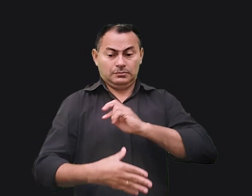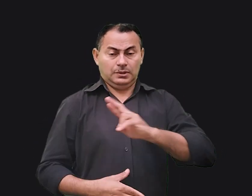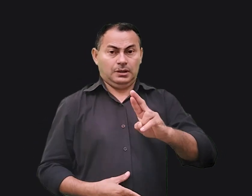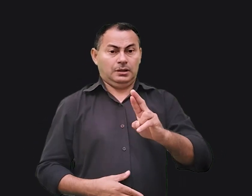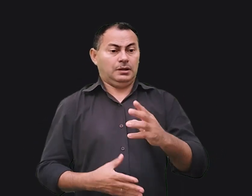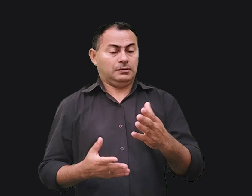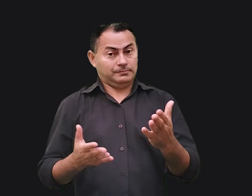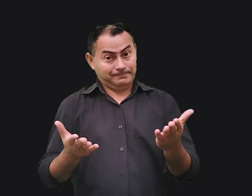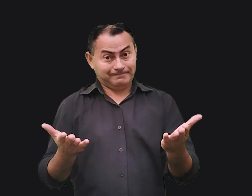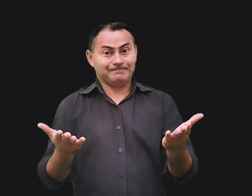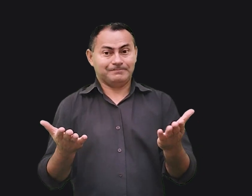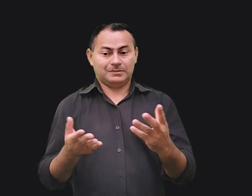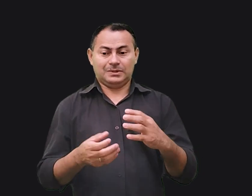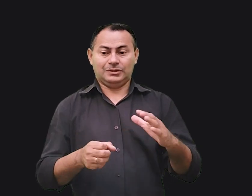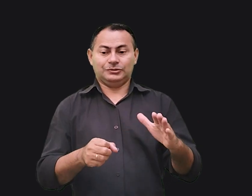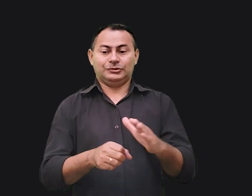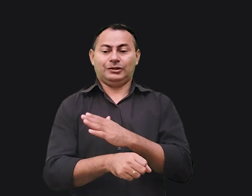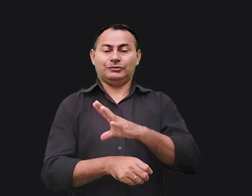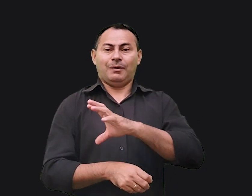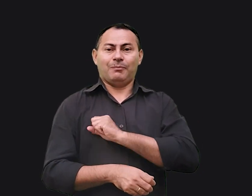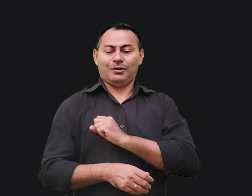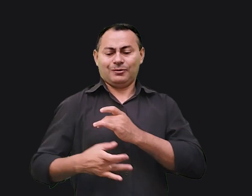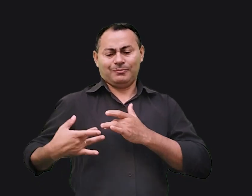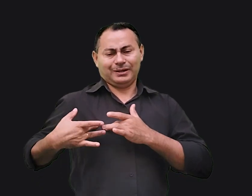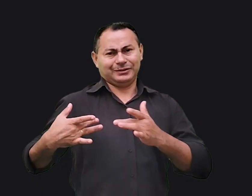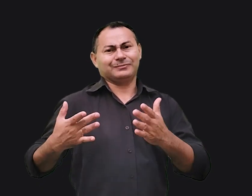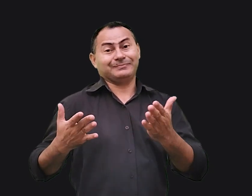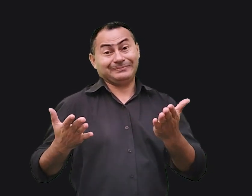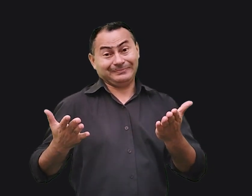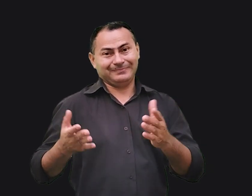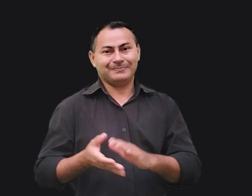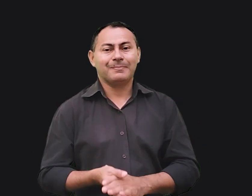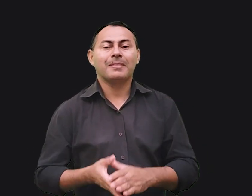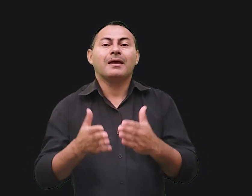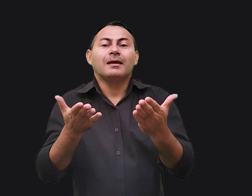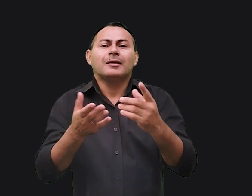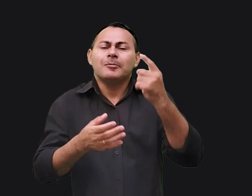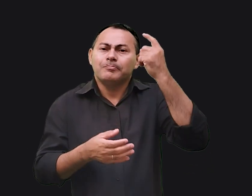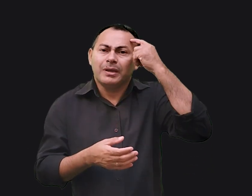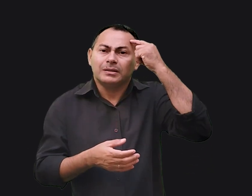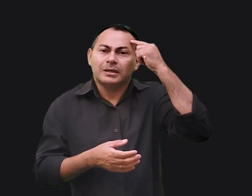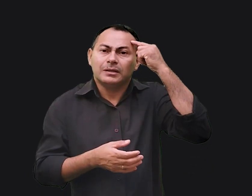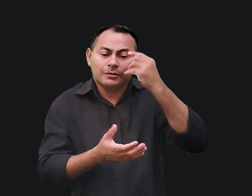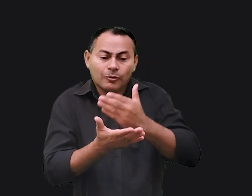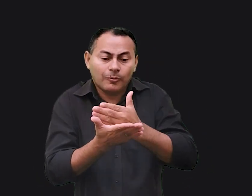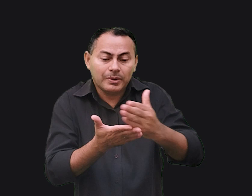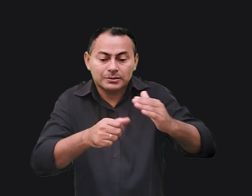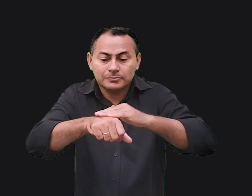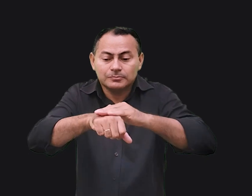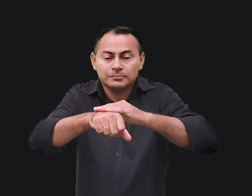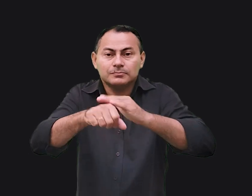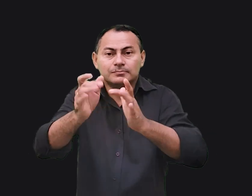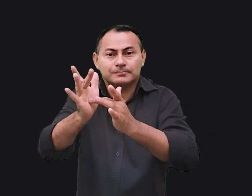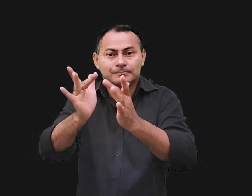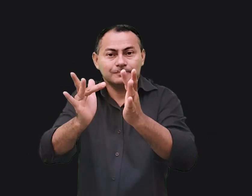eram tão cheios de amor e compaixão, hein? Imaginem que eles começam a conversa com